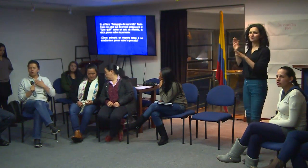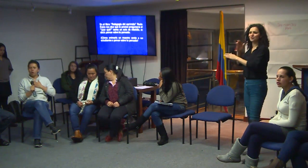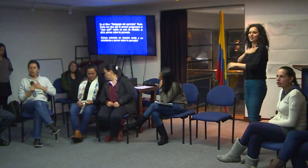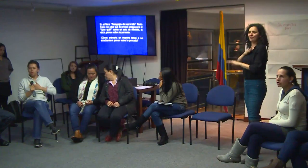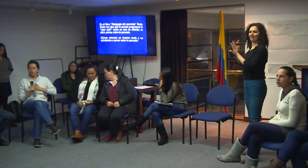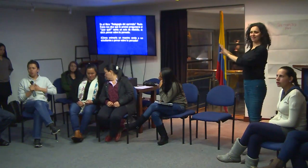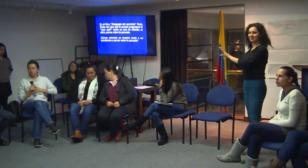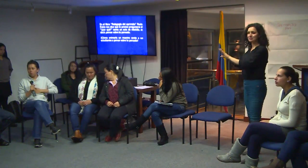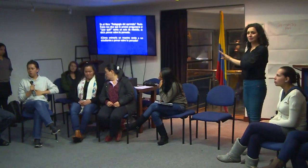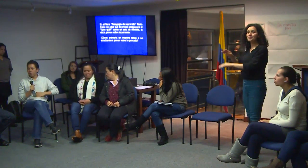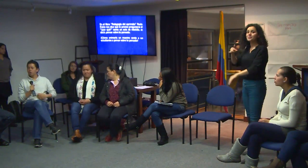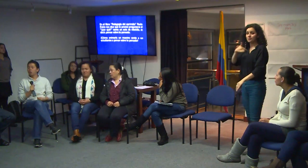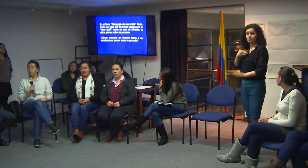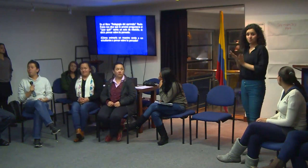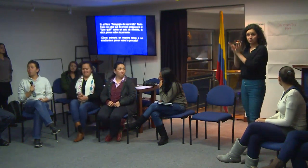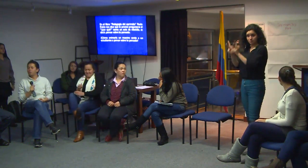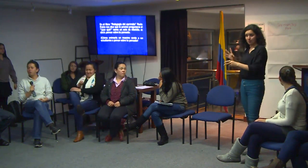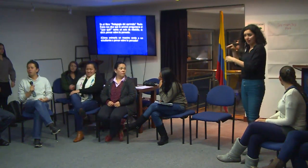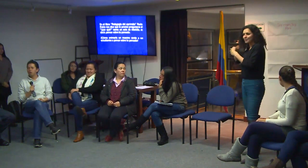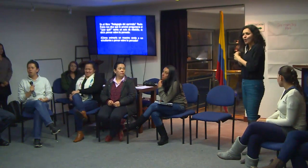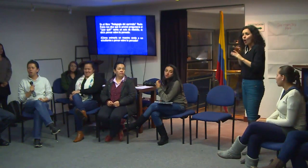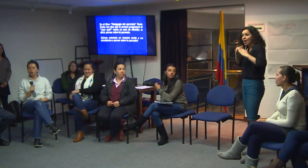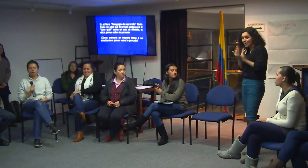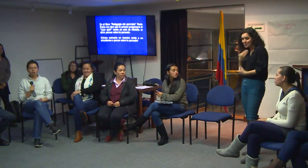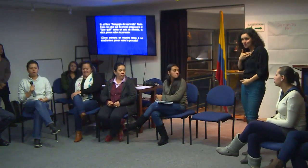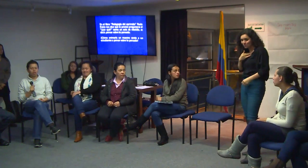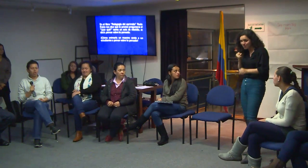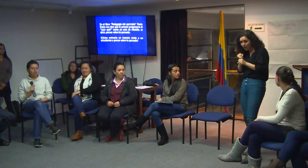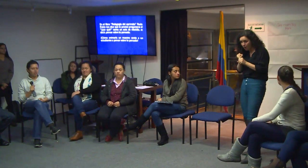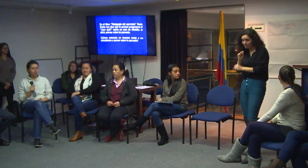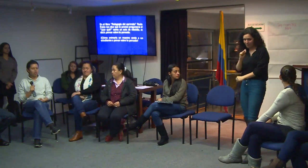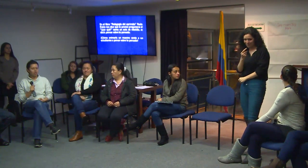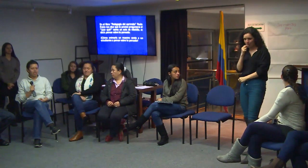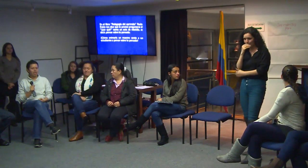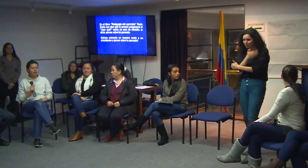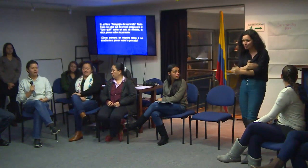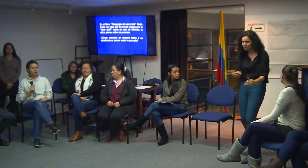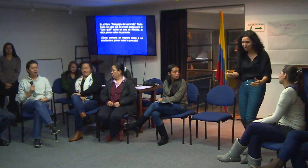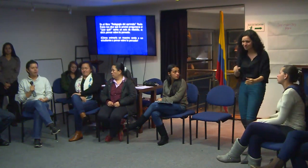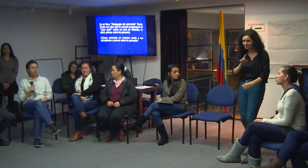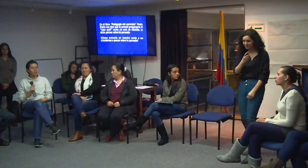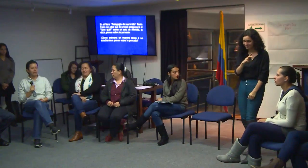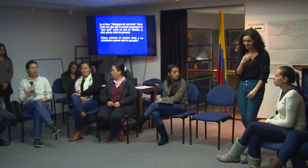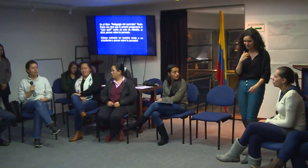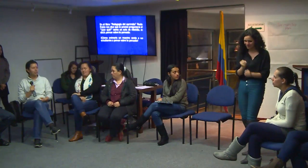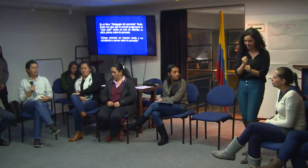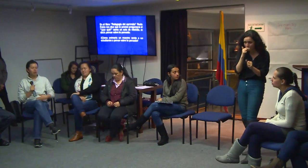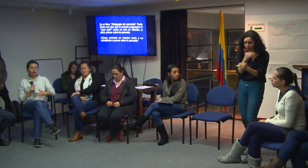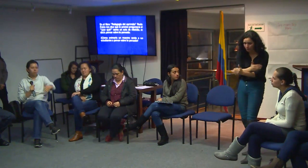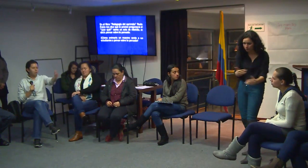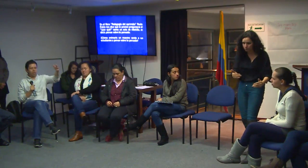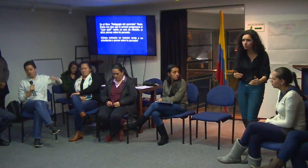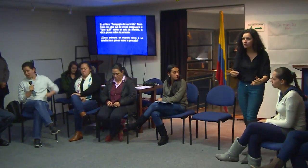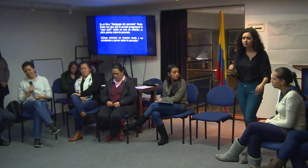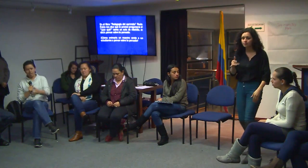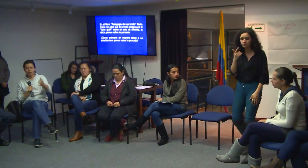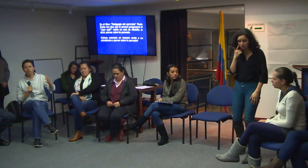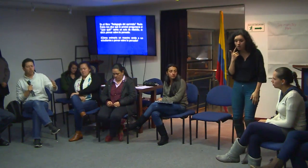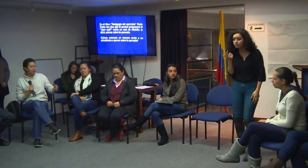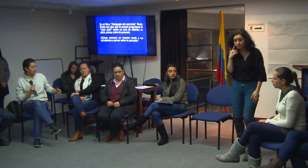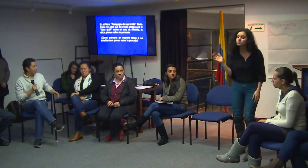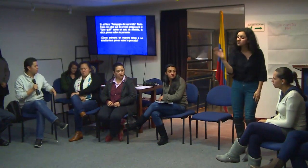Los estudiantes que yo tengo, como les comenté, son de primero. Y desde ahí no solamente es decirles, no, vamos a